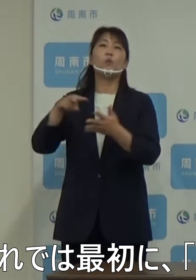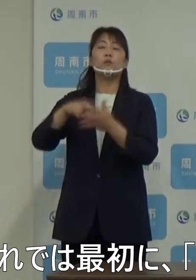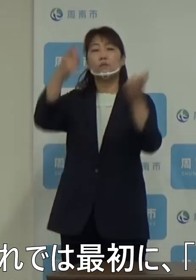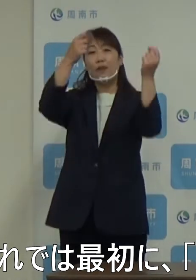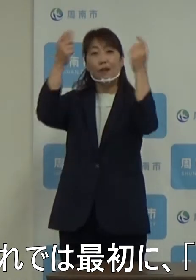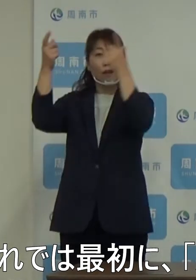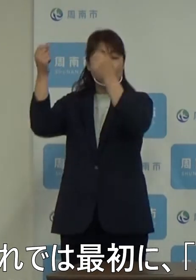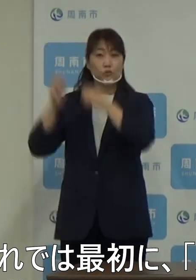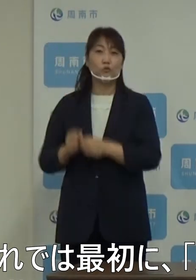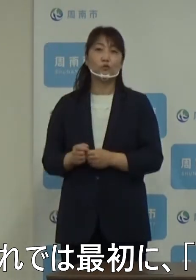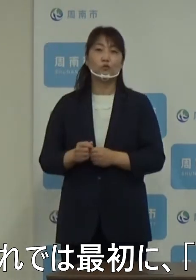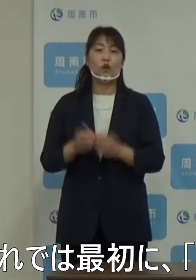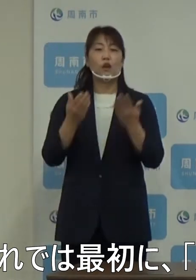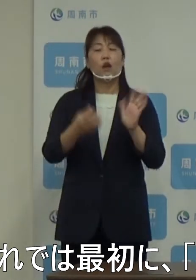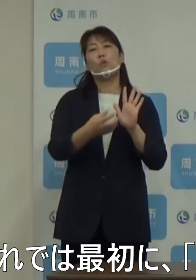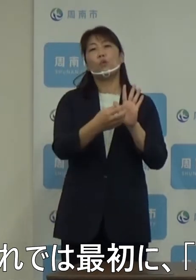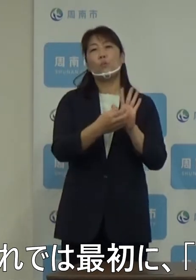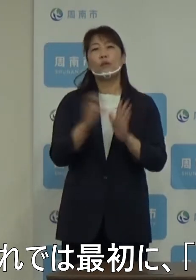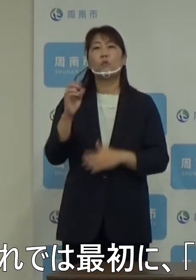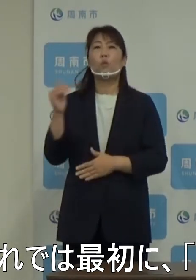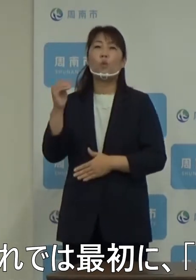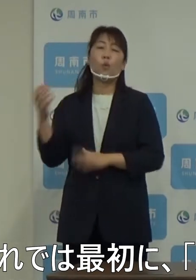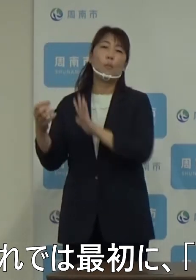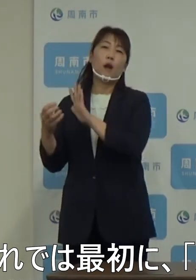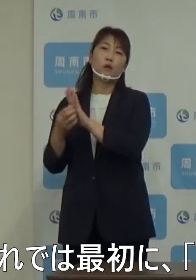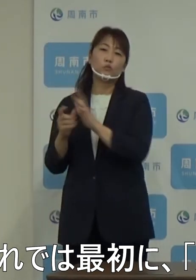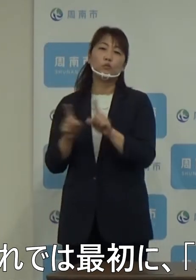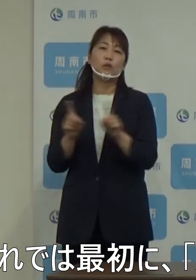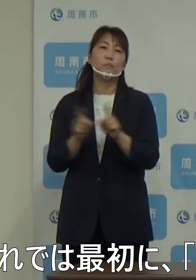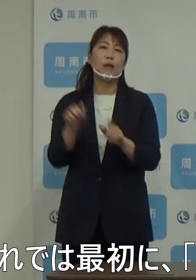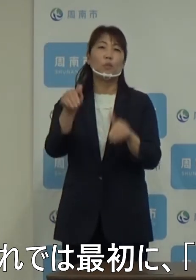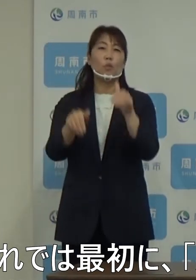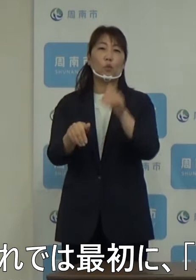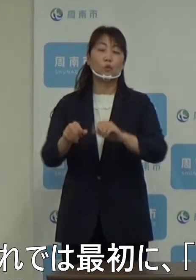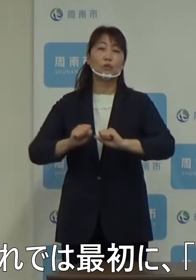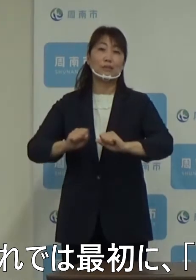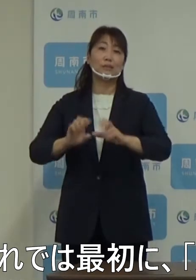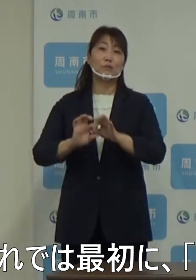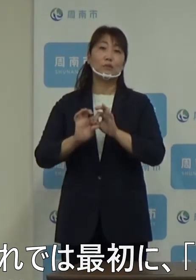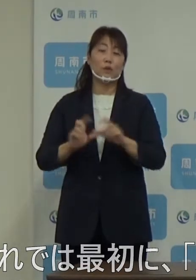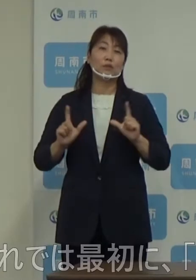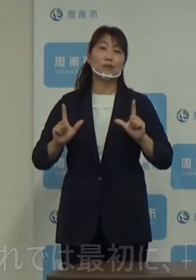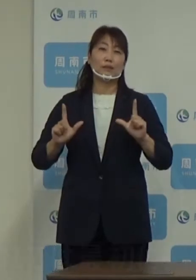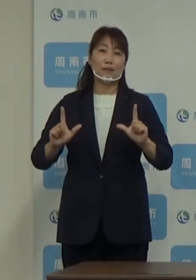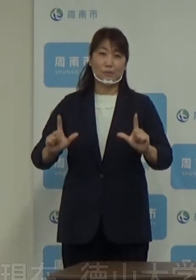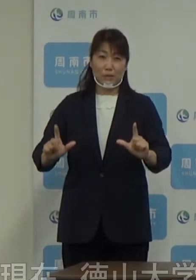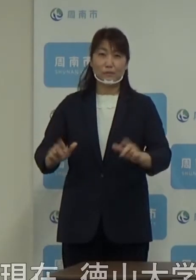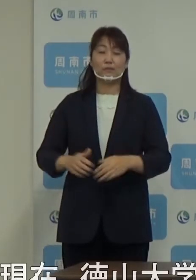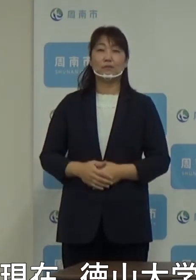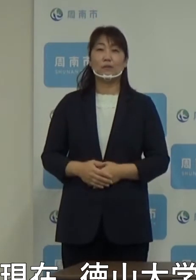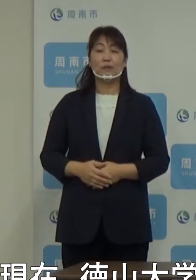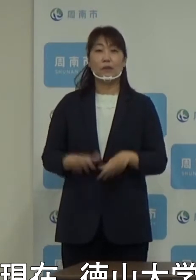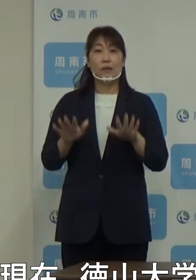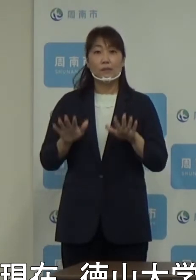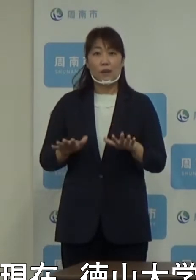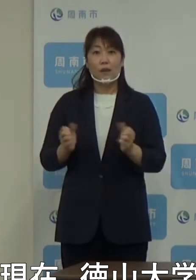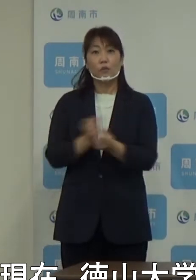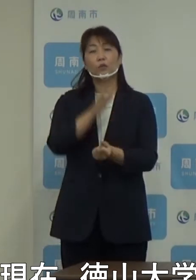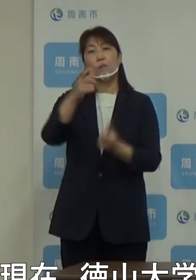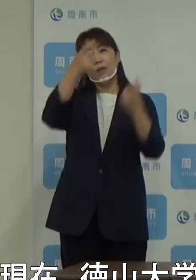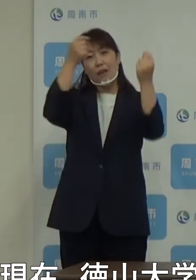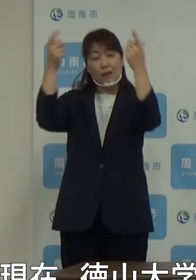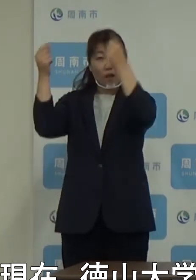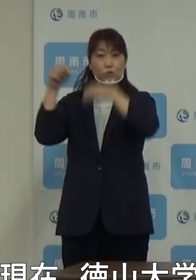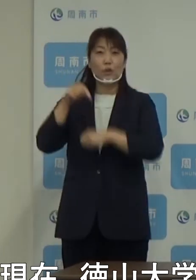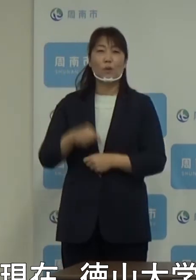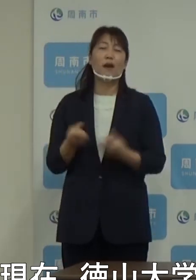学校章ロゴマーク一般投票の実施についてお知らせいたします。現在徳山大学